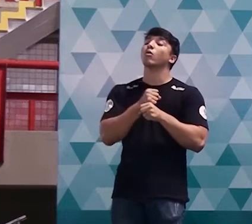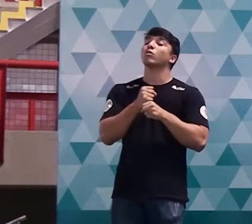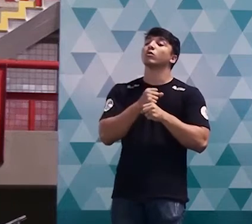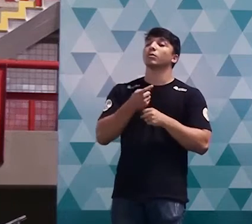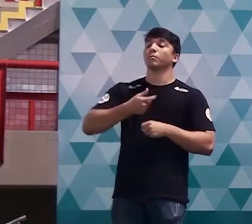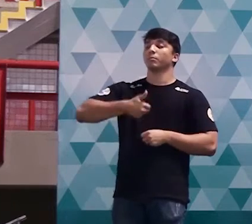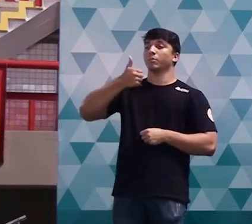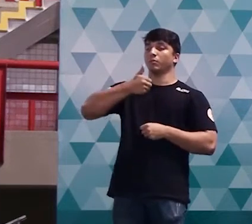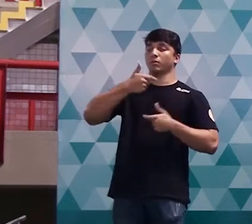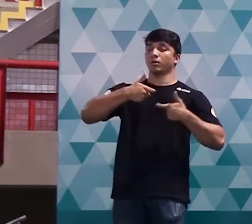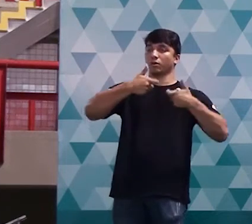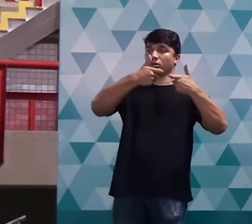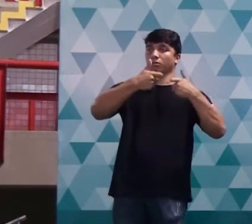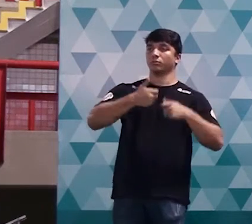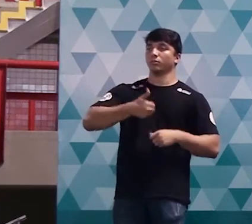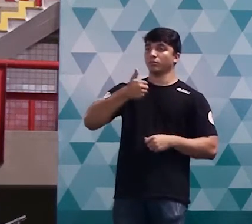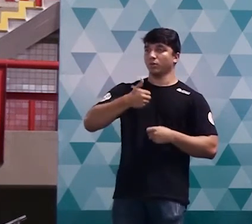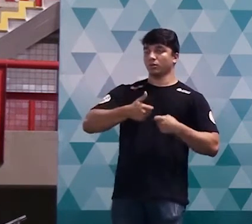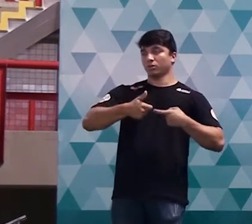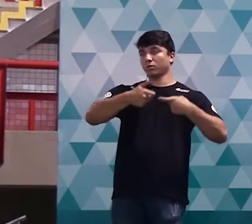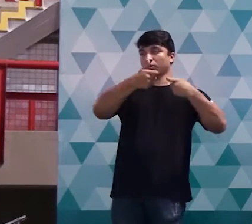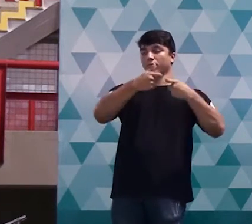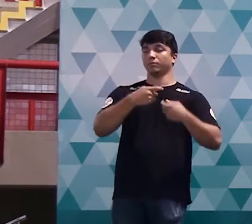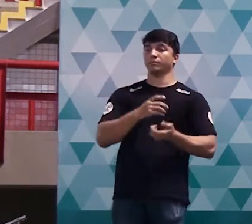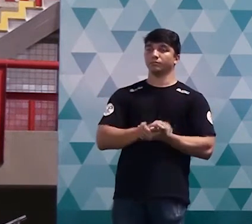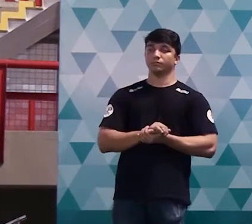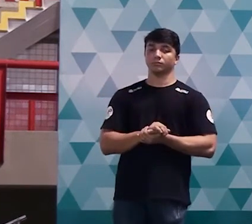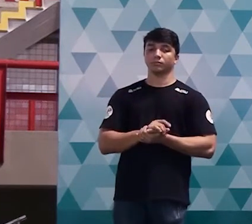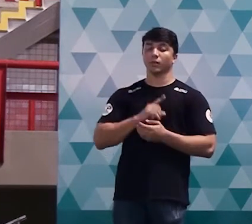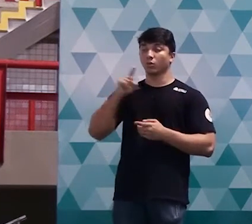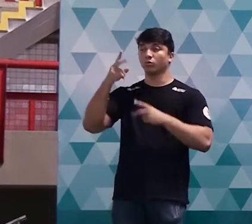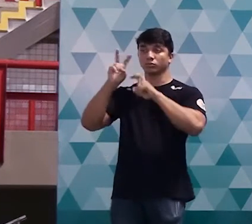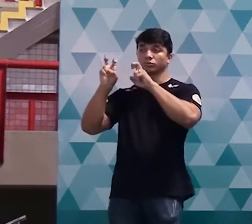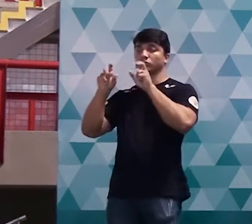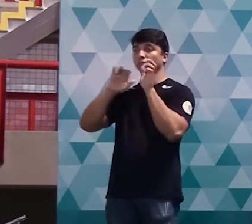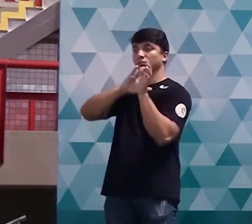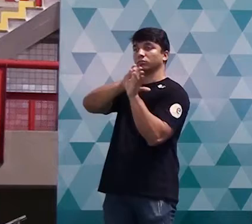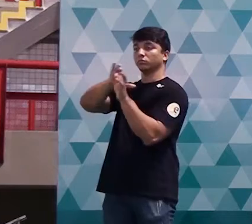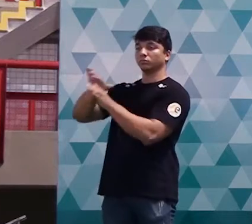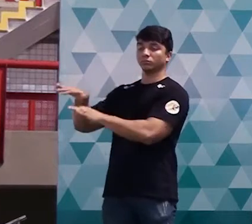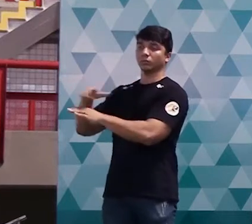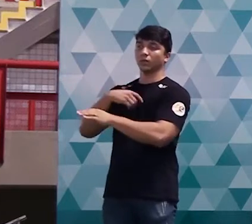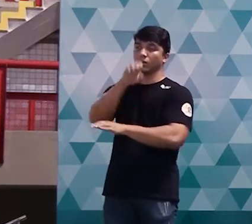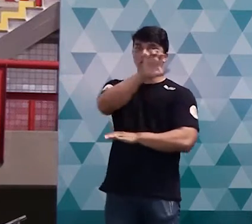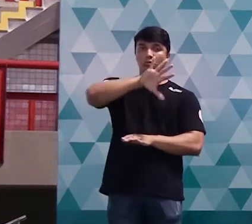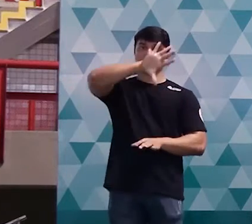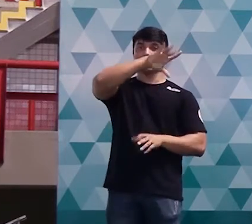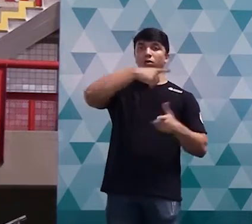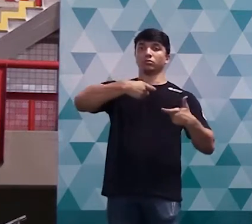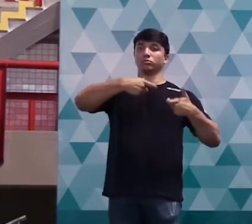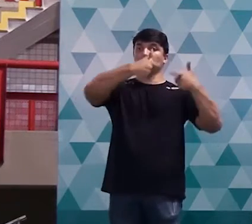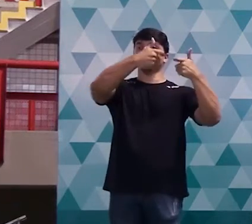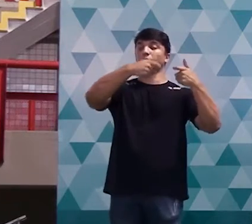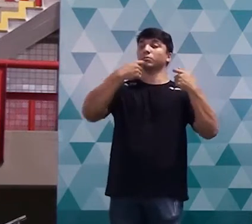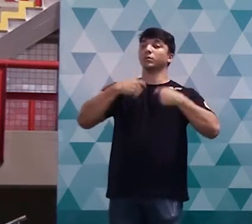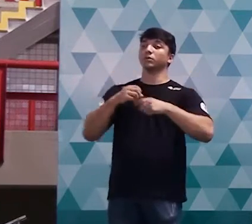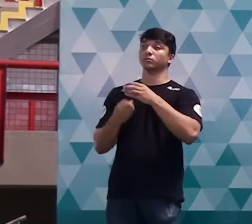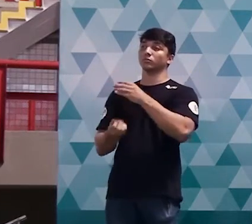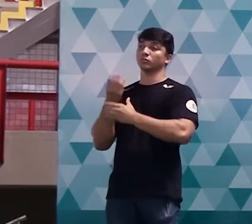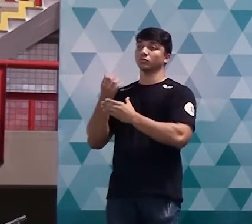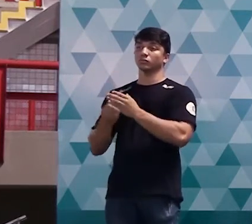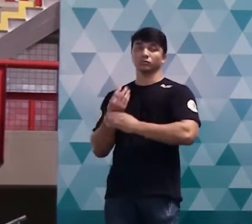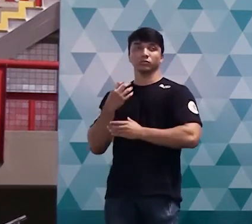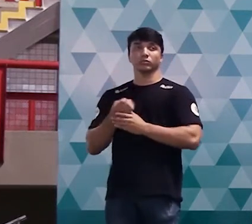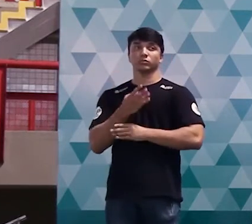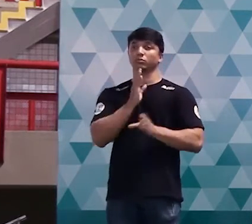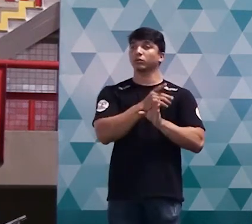Primeira Guerra Mundial. Aí durante a Primeira Guerra Mundial, que é um outro assunto para outro dia, né? Como os europeus estão em guerra, a gente vai precisar produzir aquilo que eles